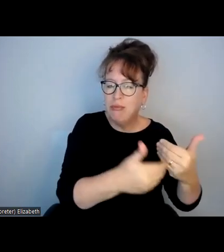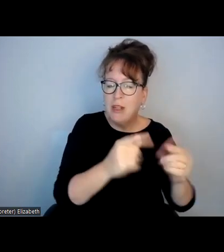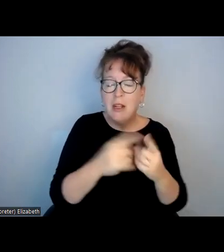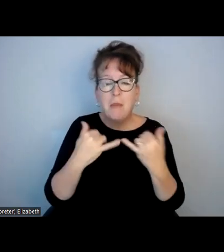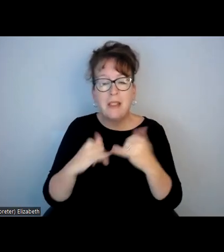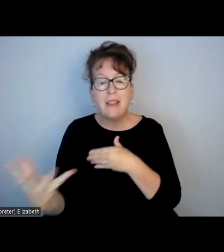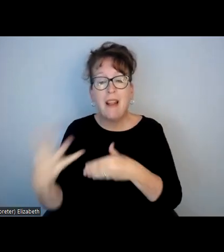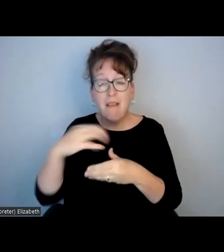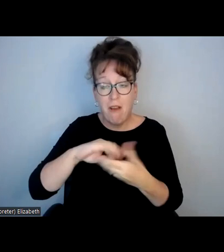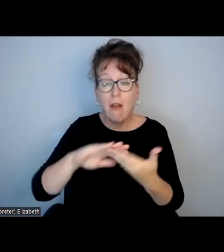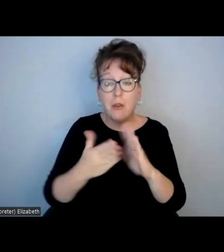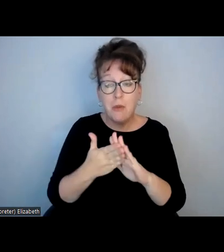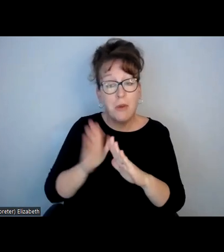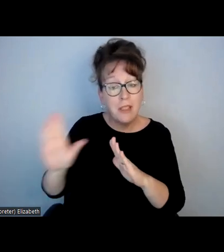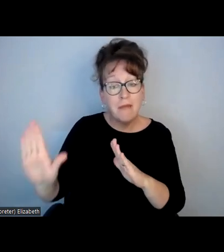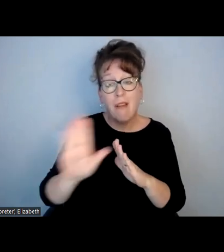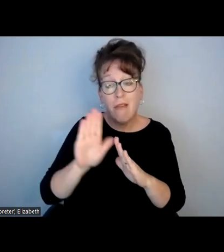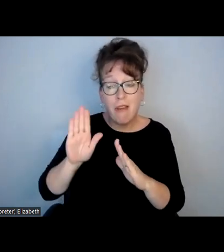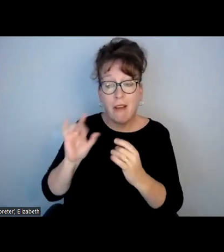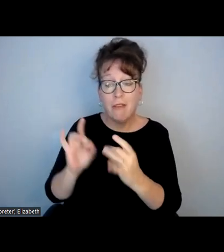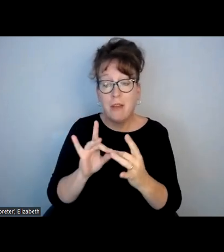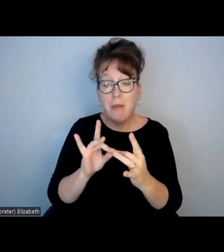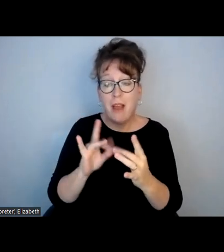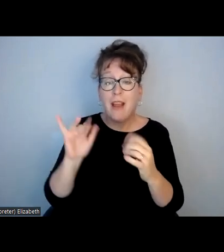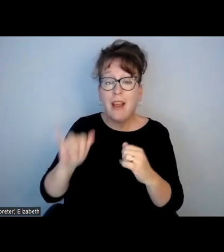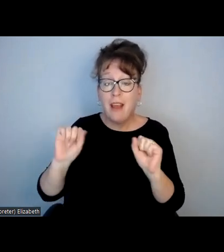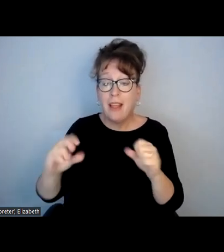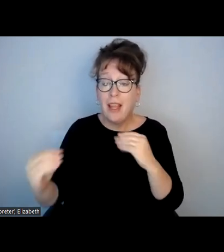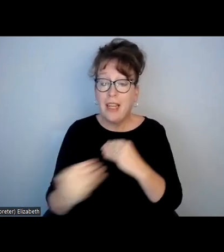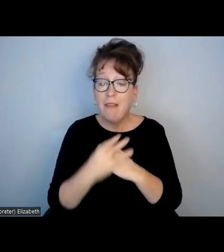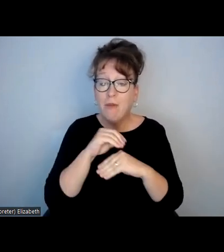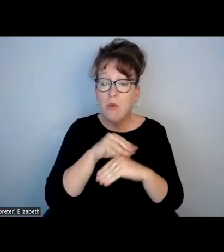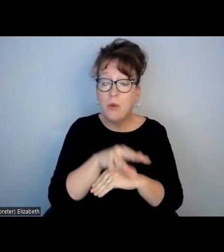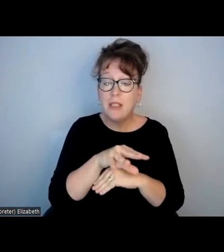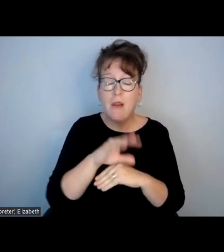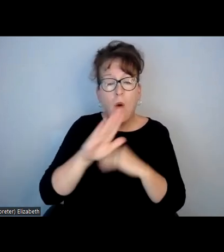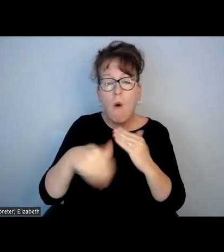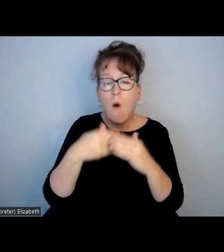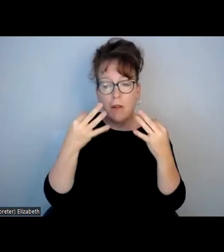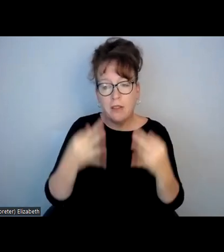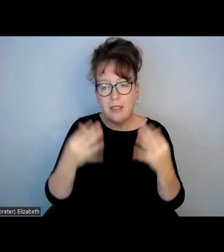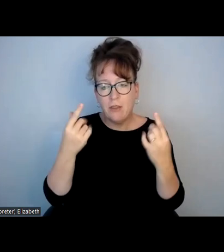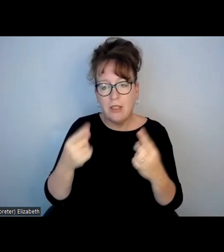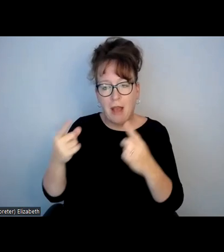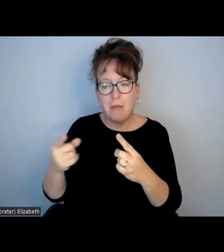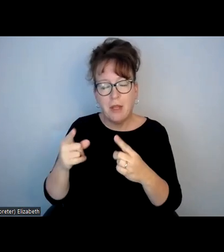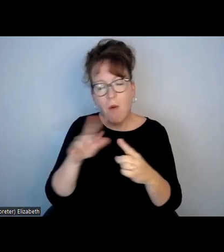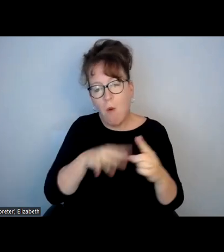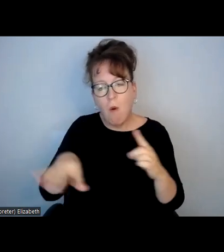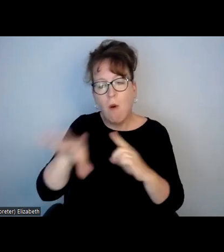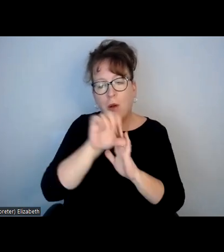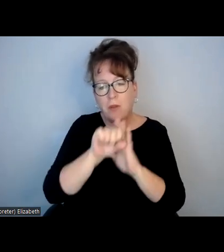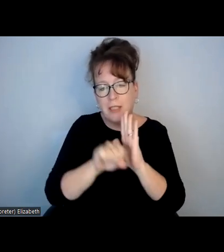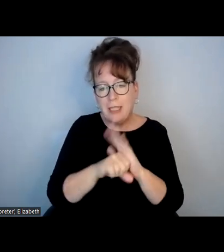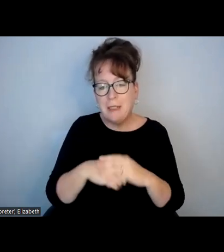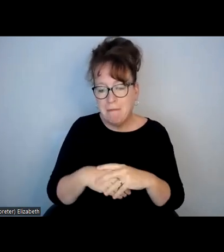proceso eh Y que las comunidades eh tengan posibilidad de saber qué es lo que se está